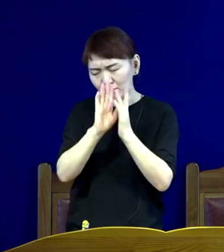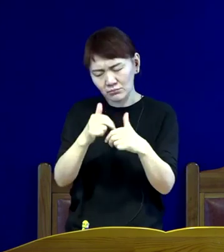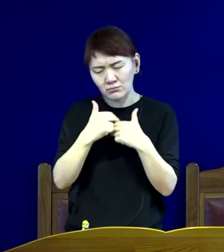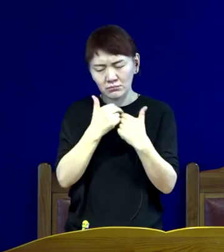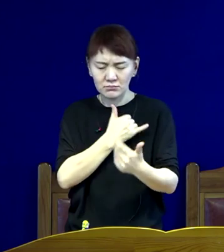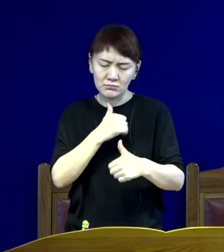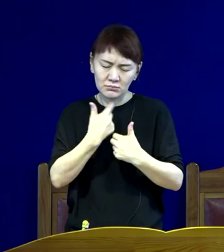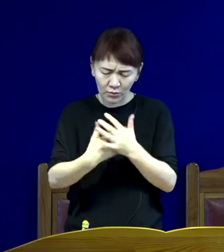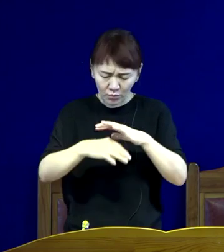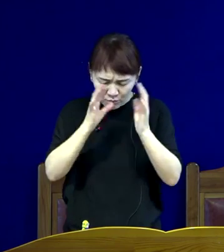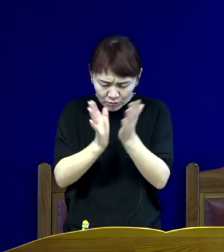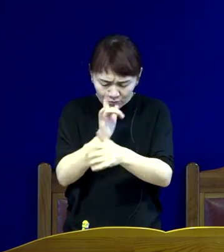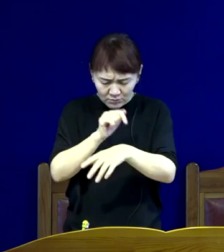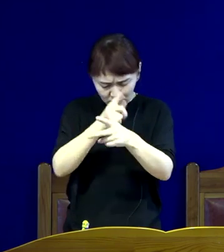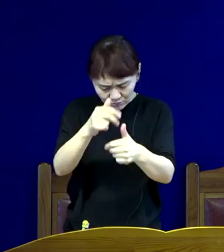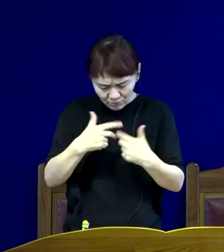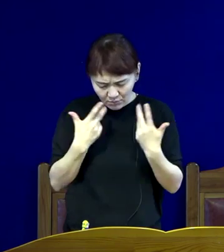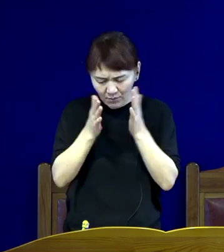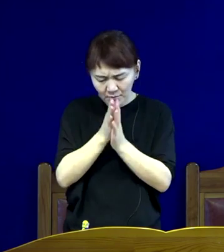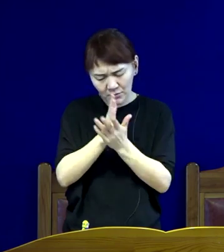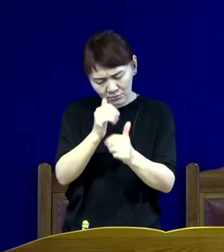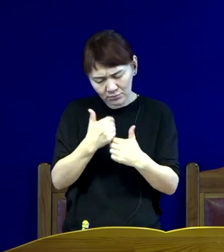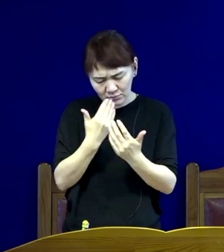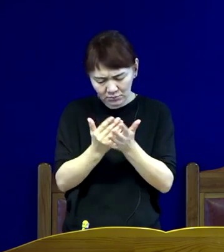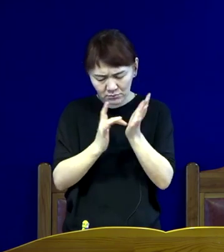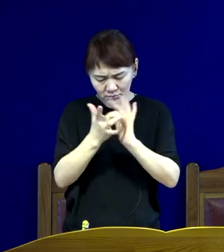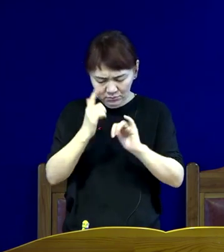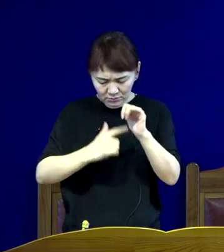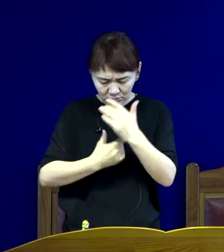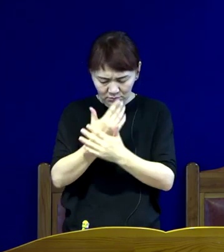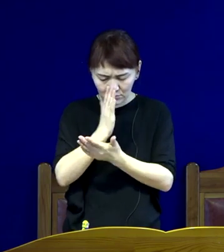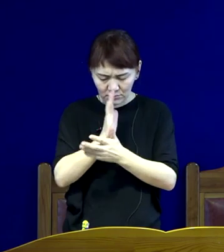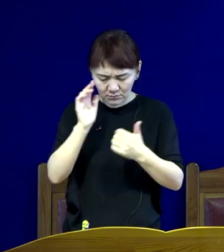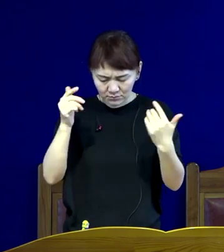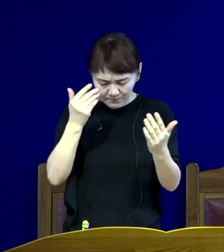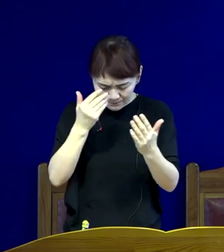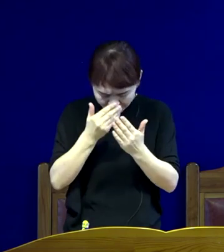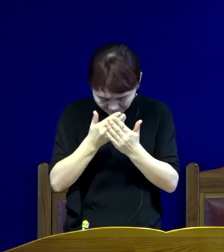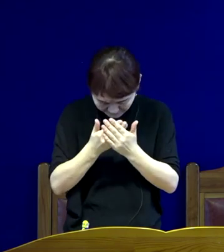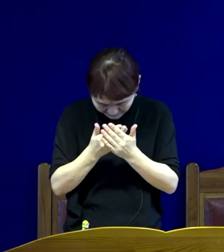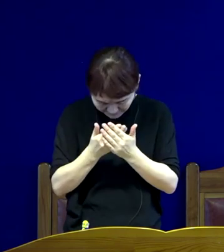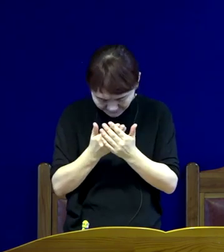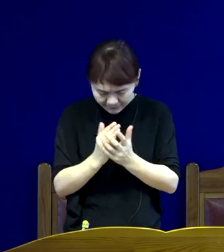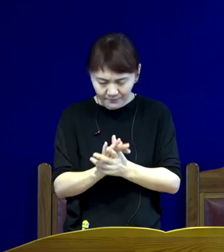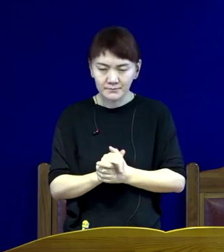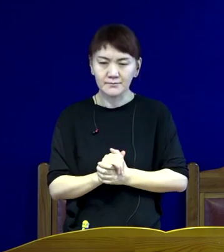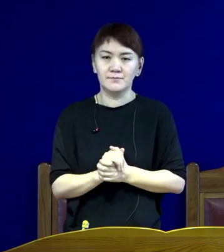도와주시옵소서. 예수님의 이름으로 기도합니다. 아멘.